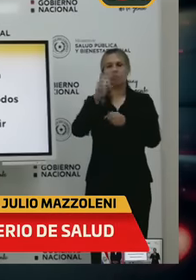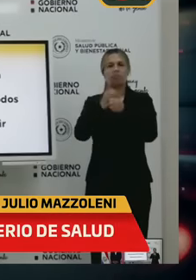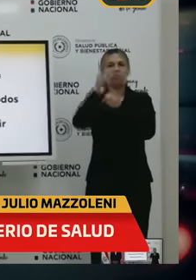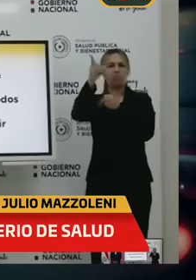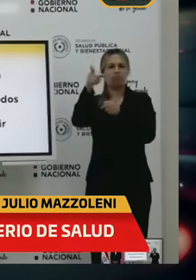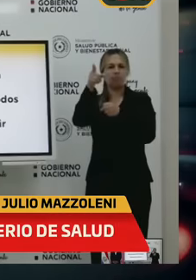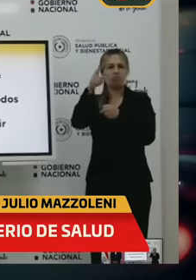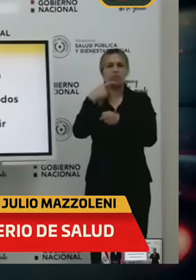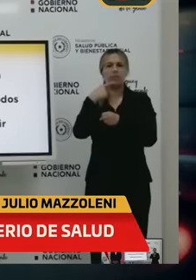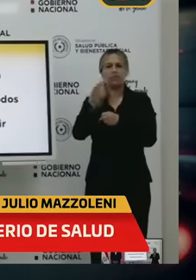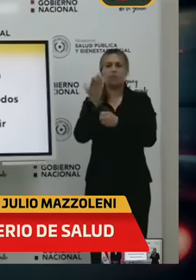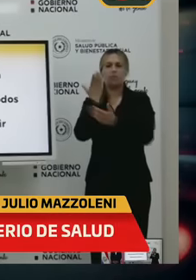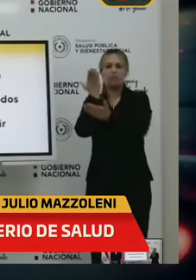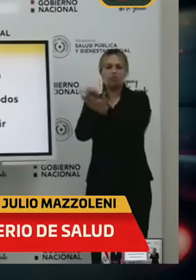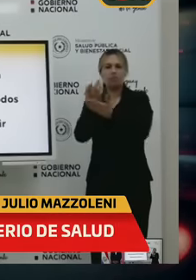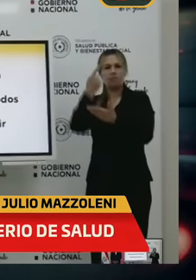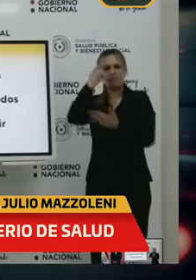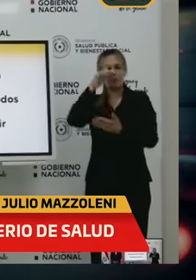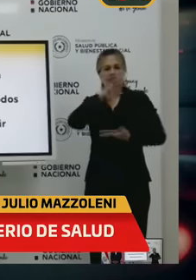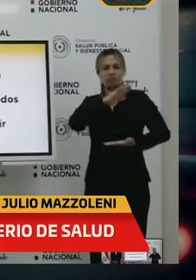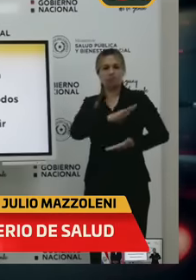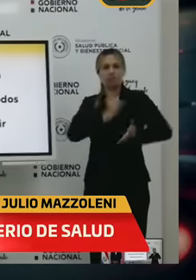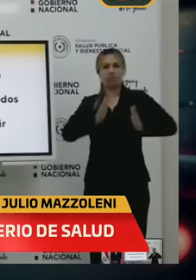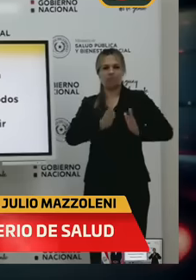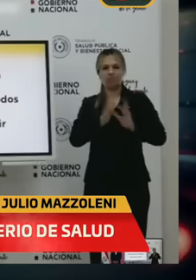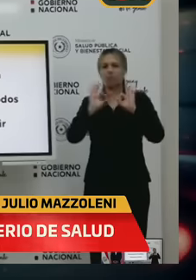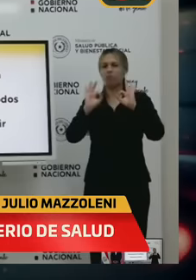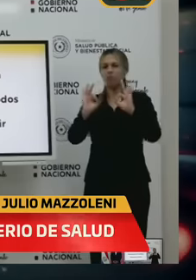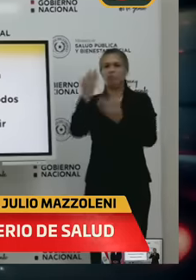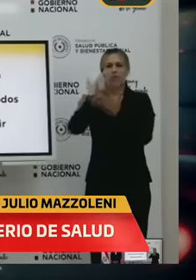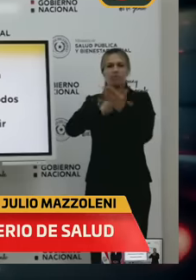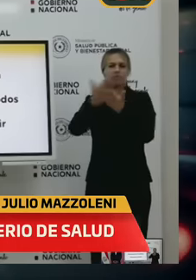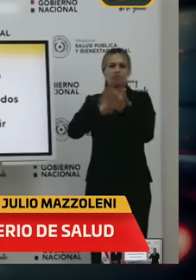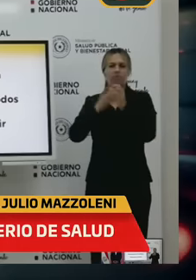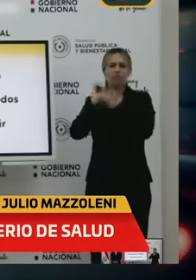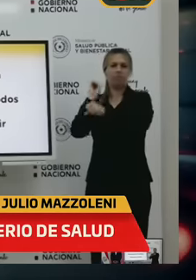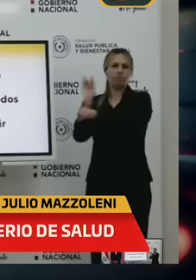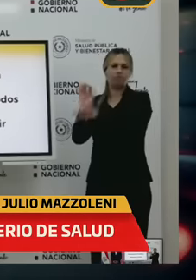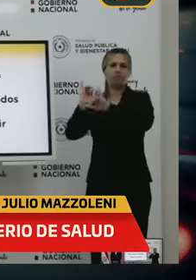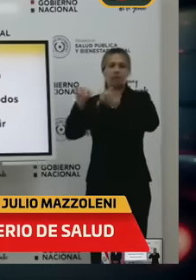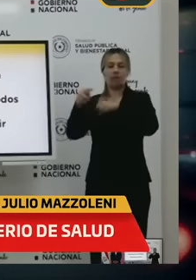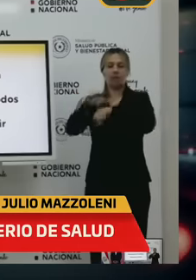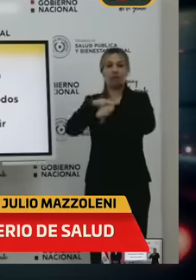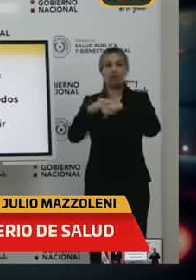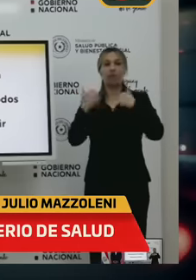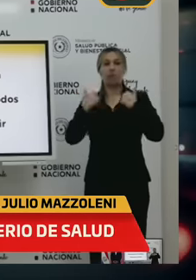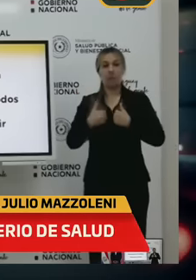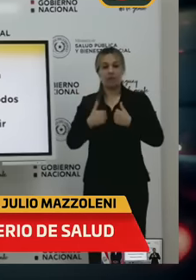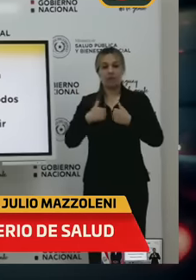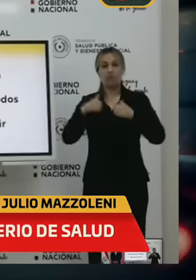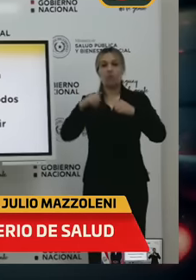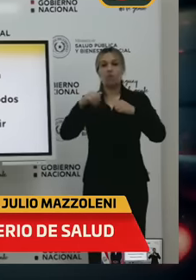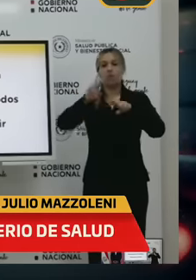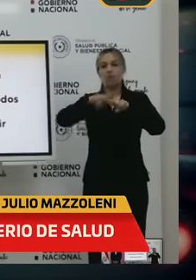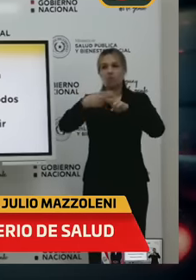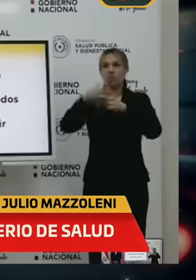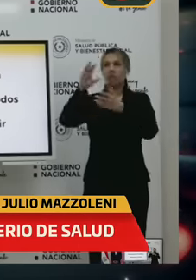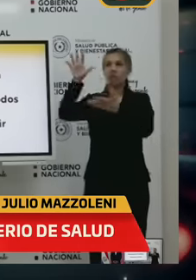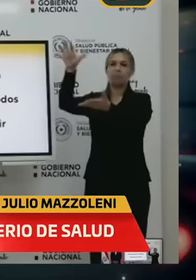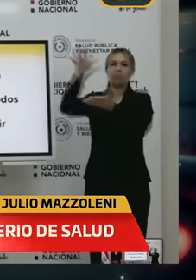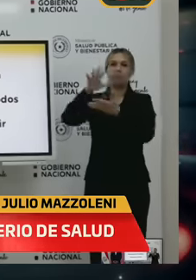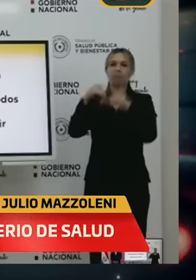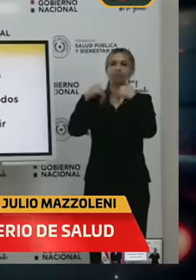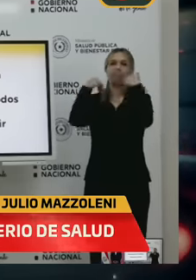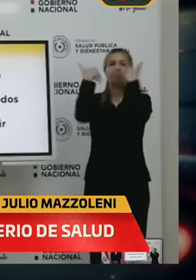equipo para mamografía y se presentaron todos los documentos. ¿Está en plan del Ministerio de Salud adquirir un mamógrafo para